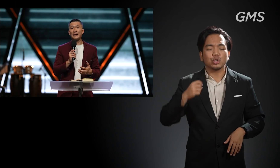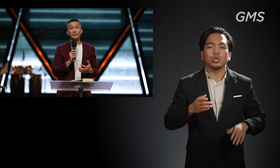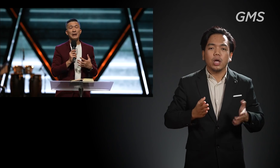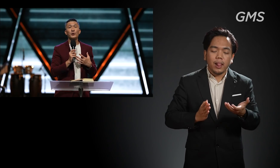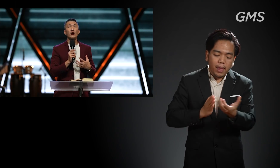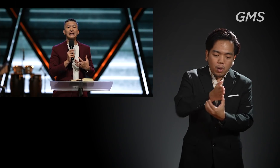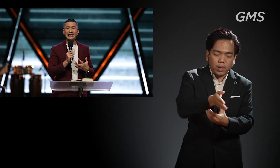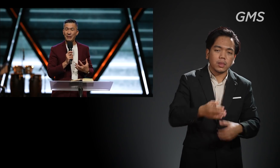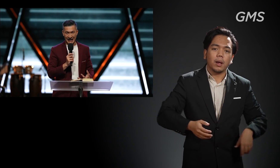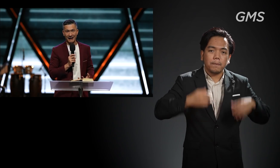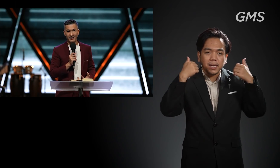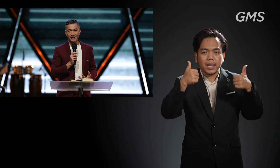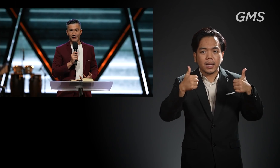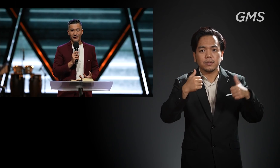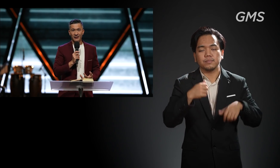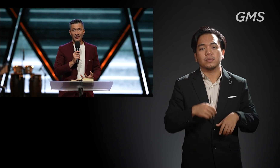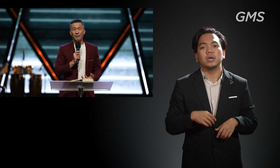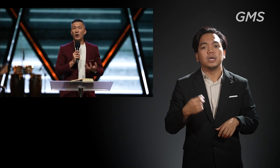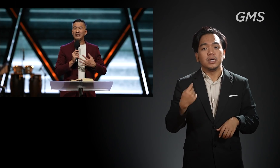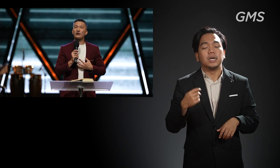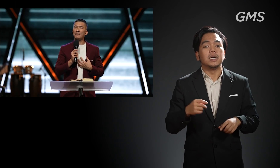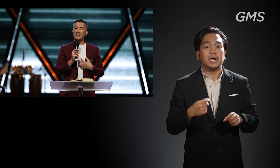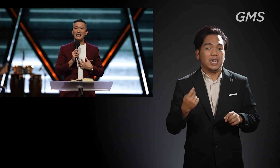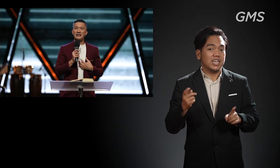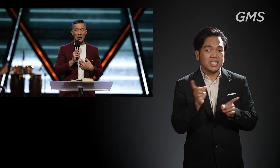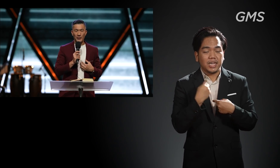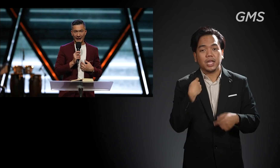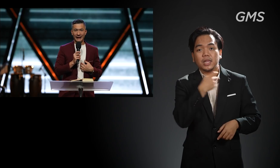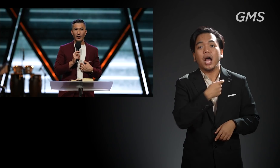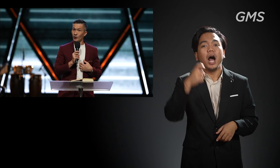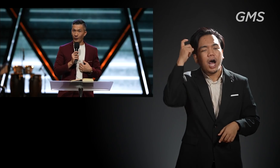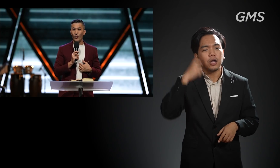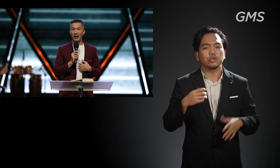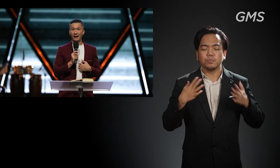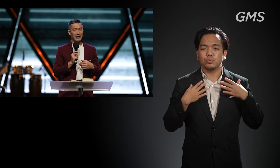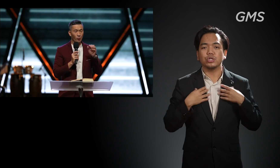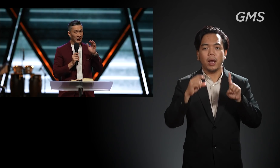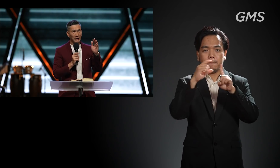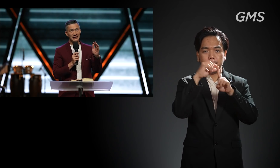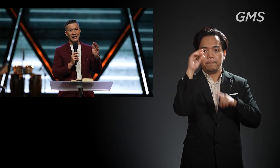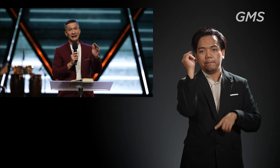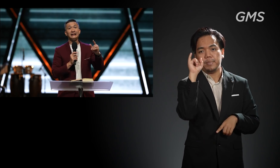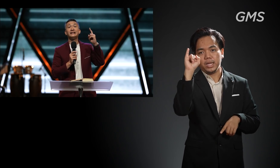juga berarti punya prioritas yang benar. Prioritas orang percaya selalu begini kalau soal uang.